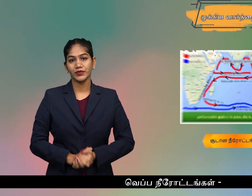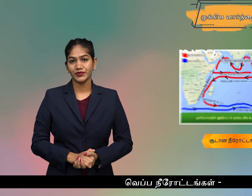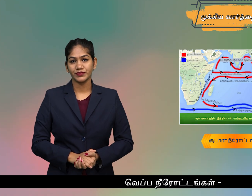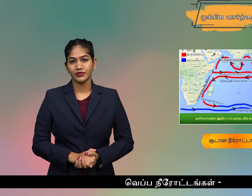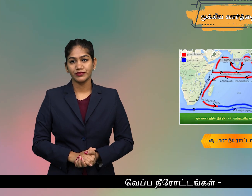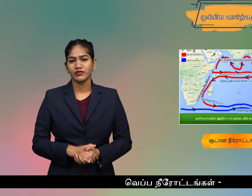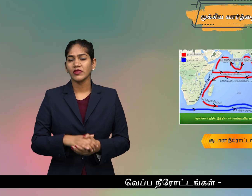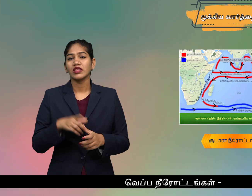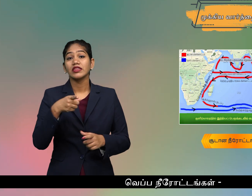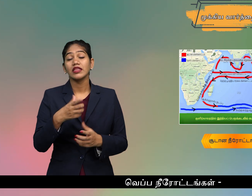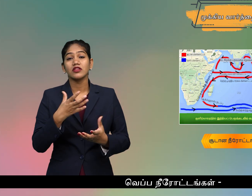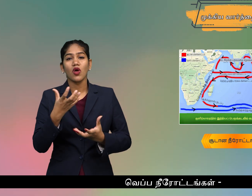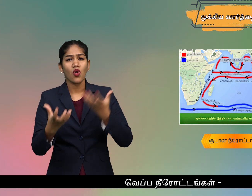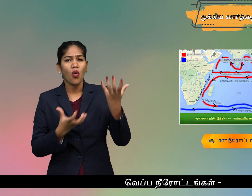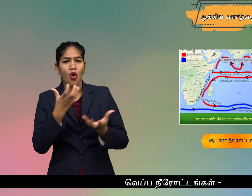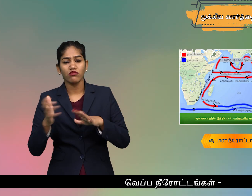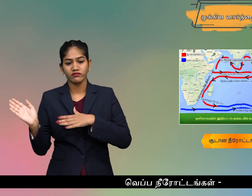வெப்ப நீரோட்டங்கள்.